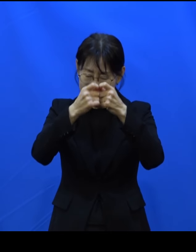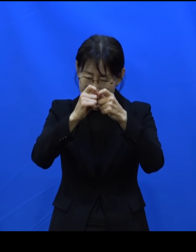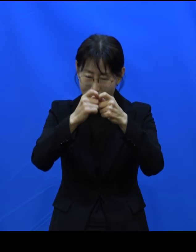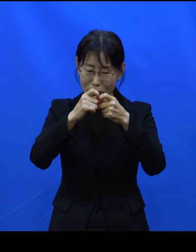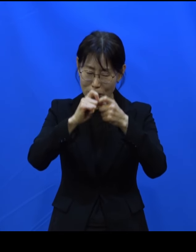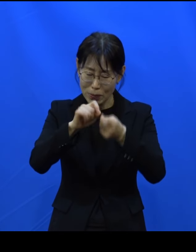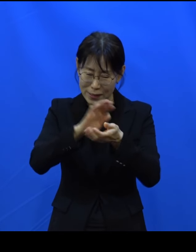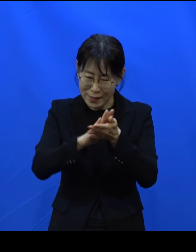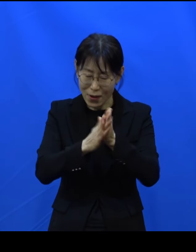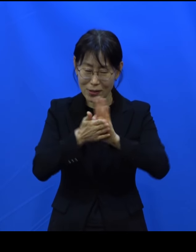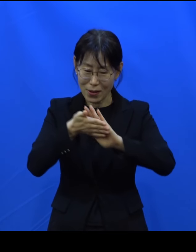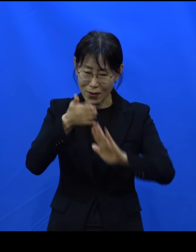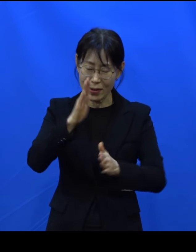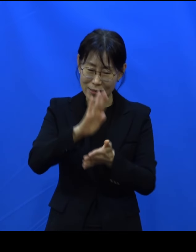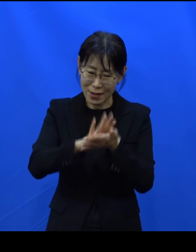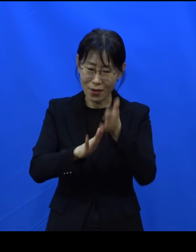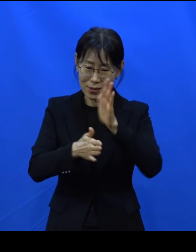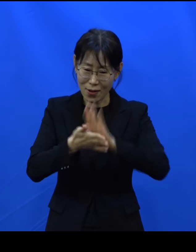사랑이 배어져 있다.